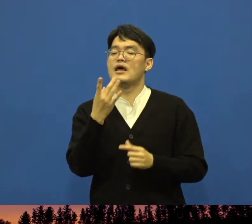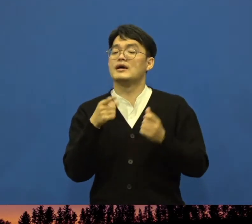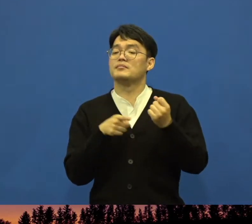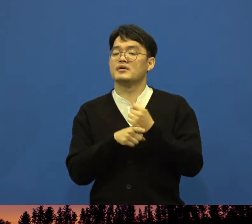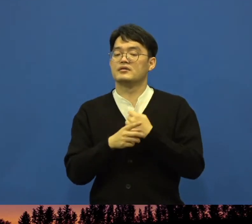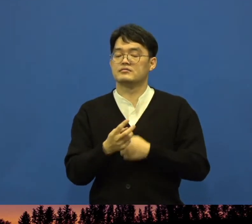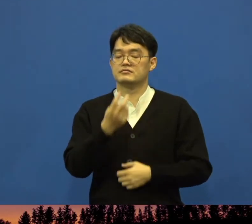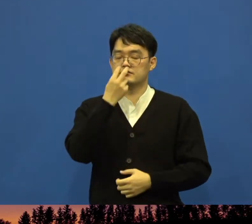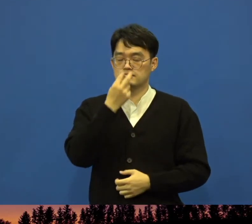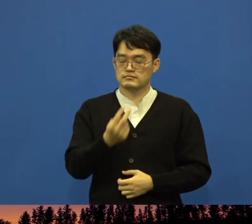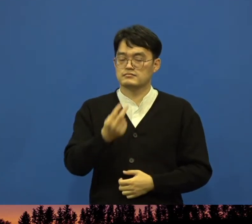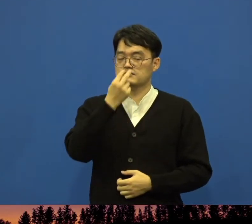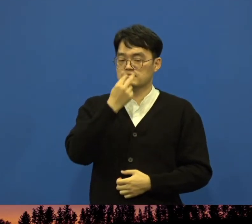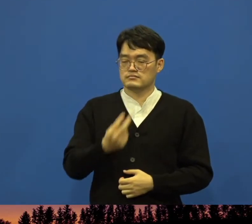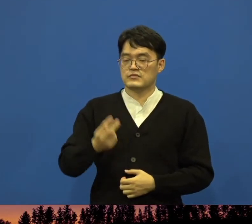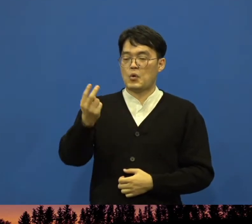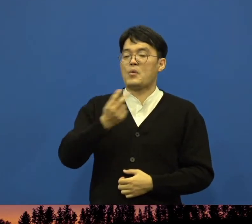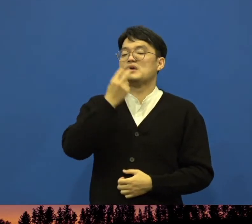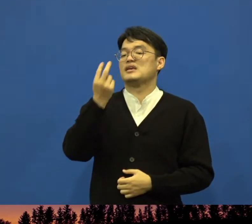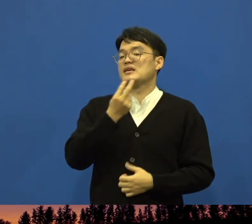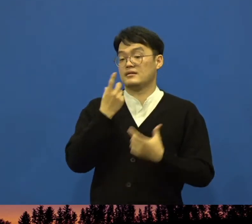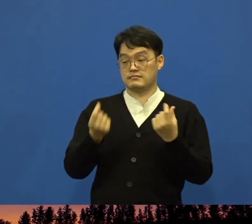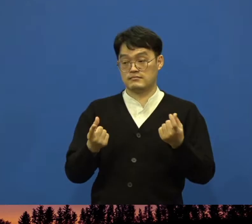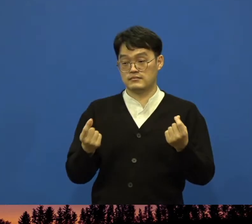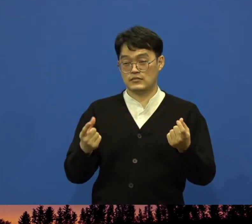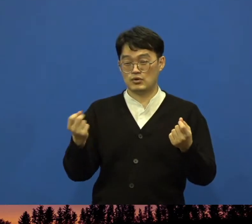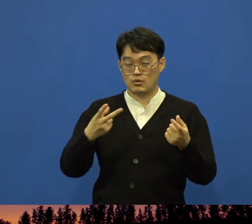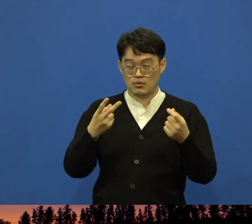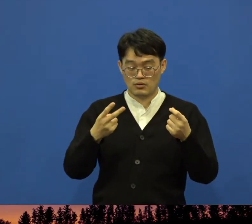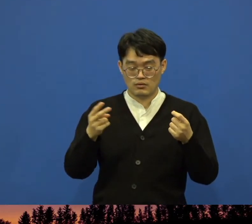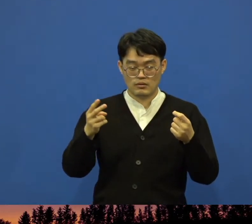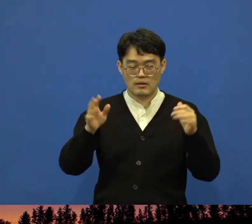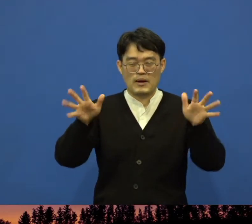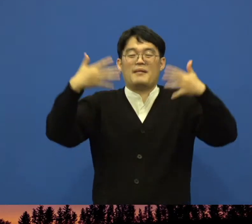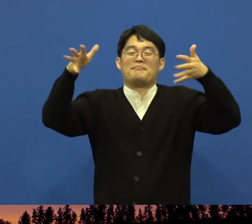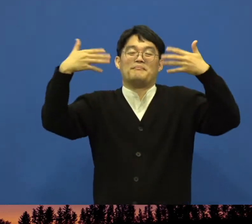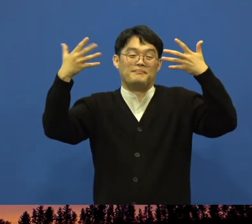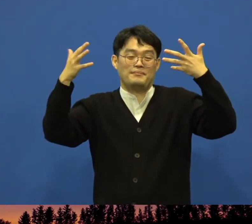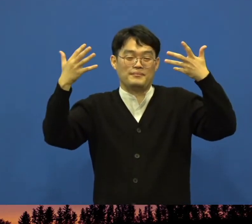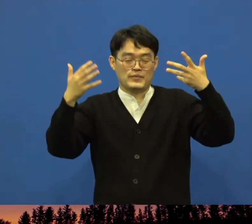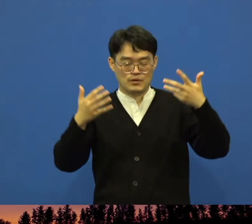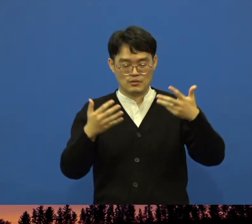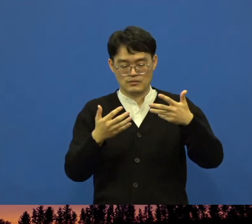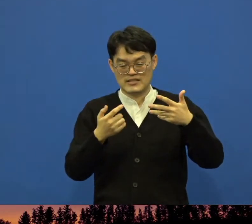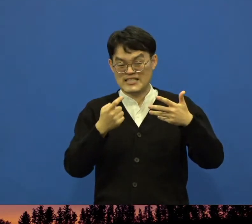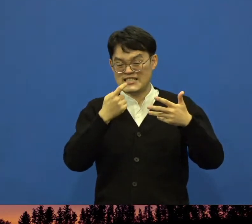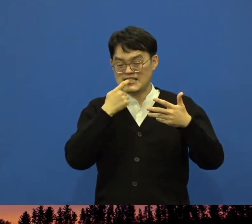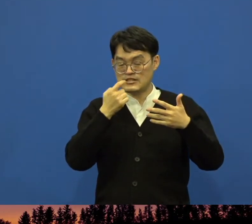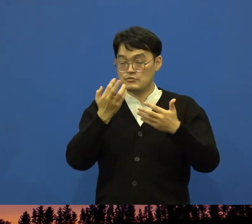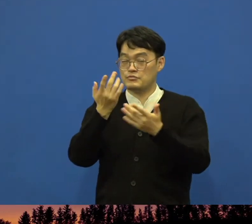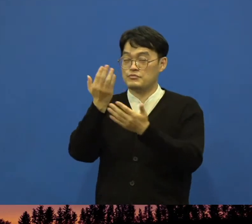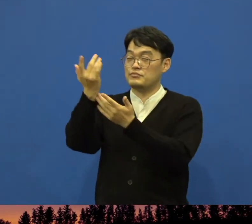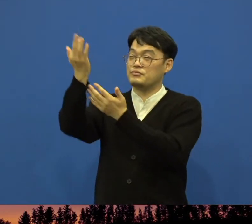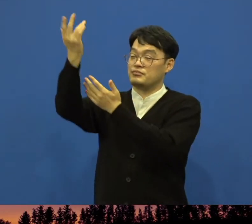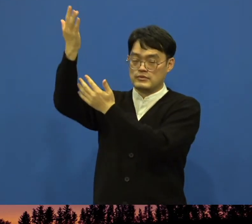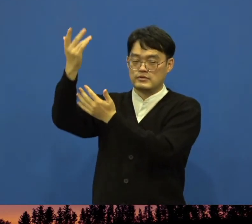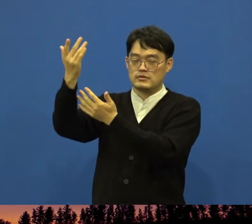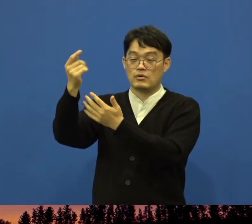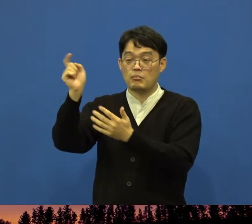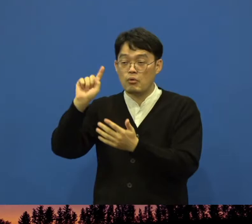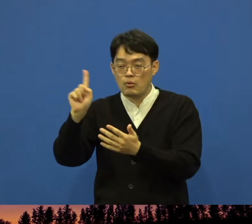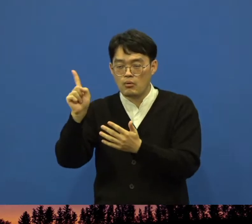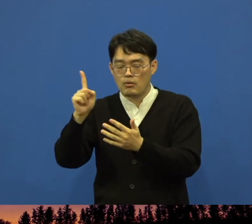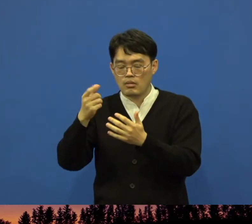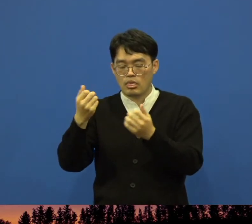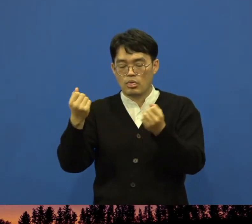호흡, 그죠? 바람, 연기, 이런 수증기, 그런 의미가 있어요. 안개나